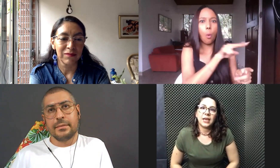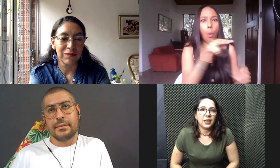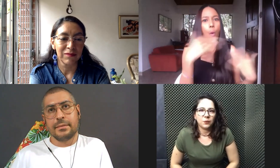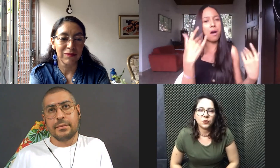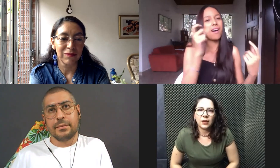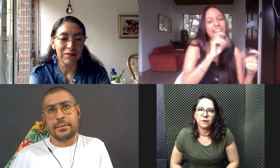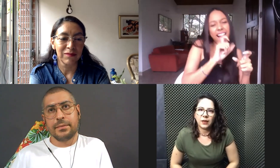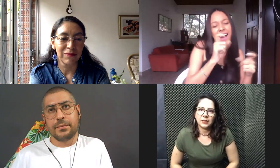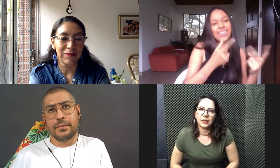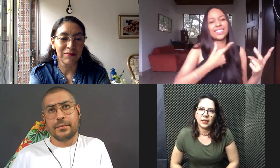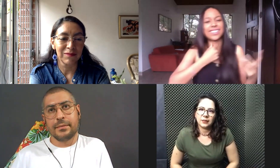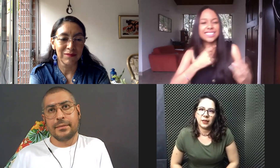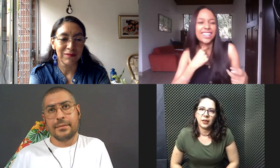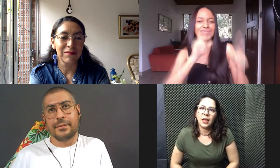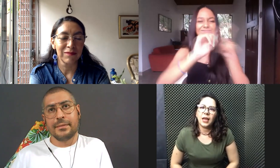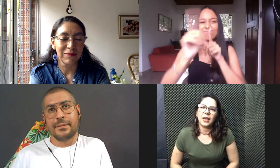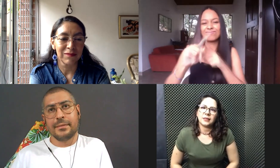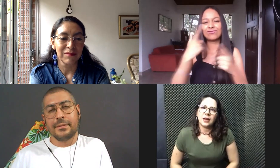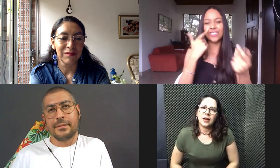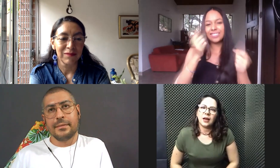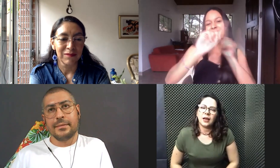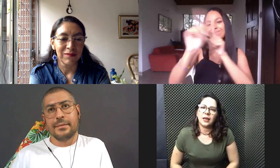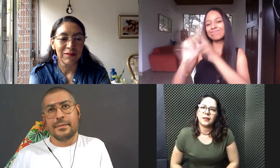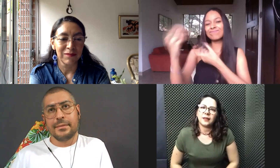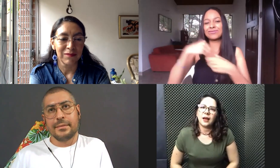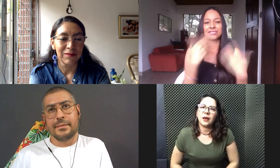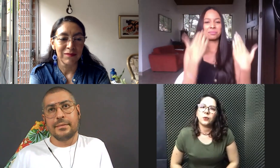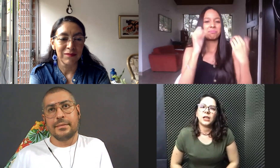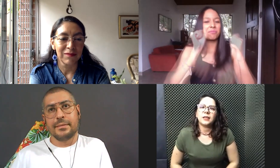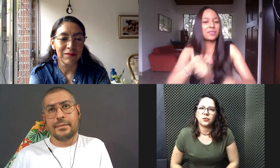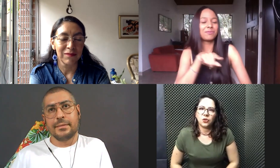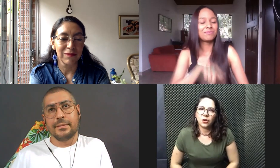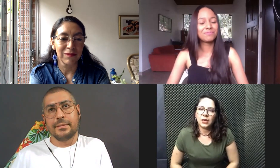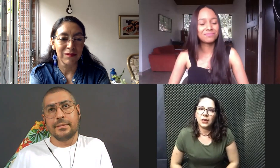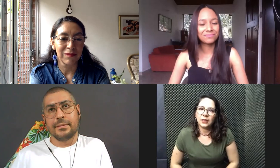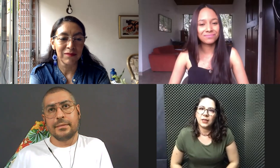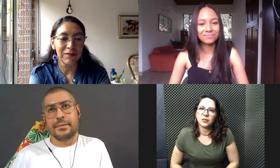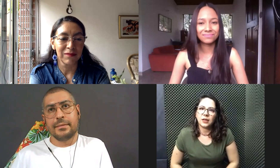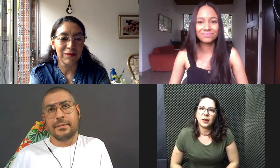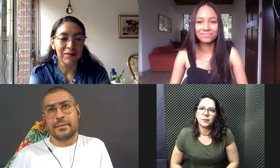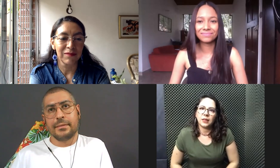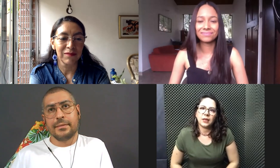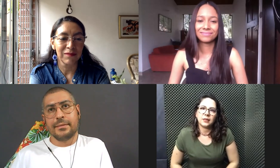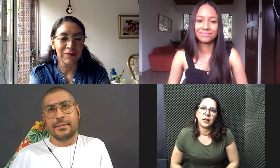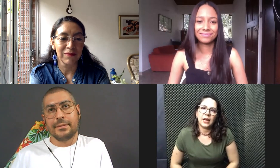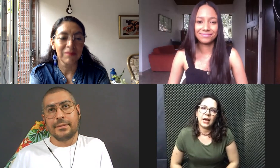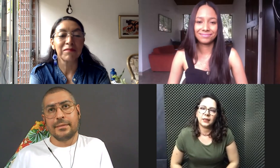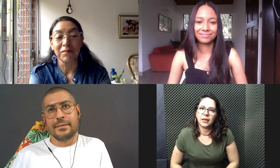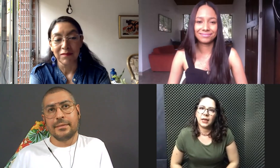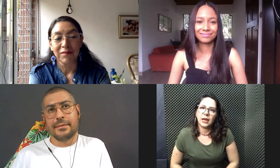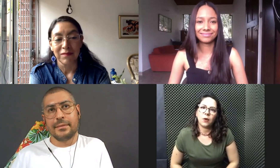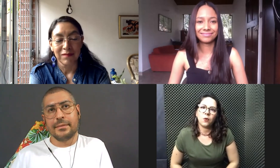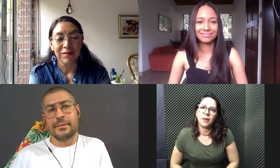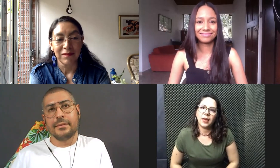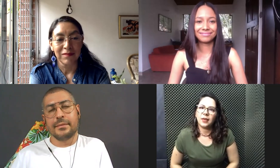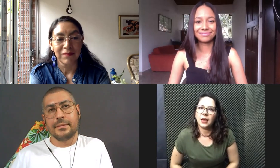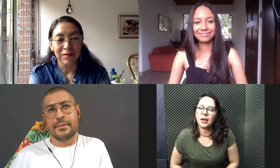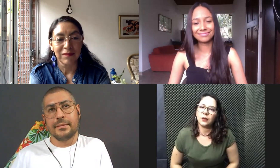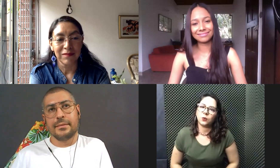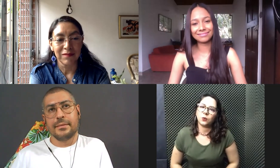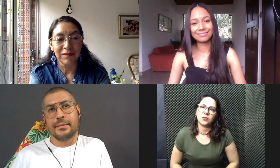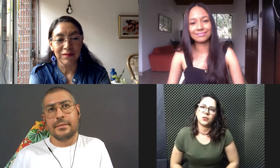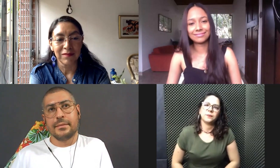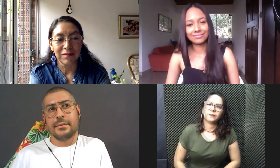podemos, si queremos, facilitarse esa utilización y de esas herramientas en el arte, en la comedia,